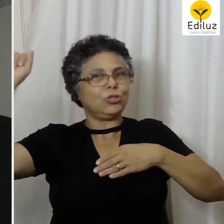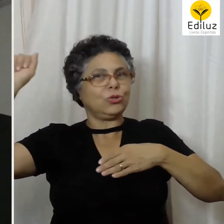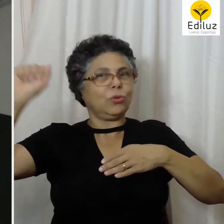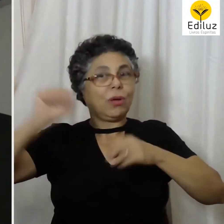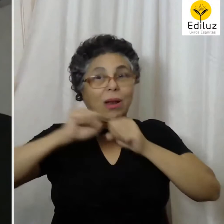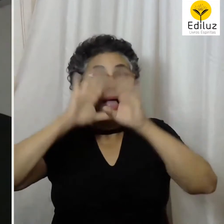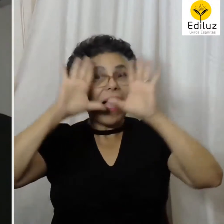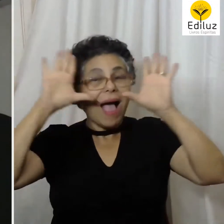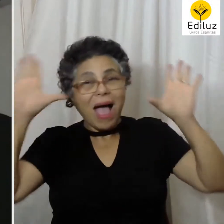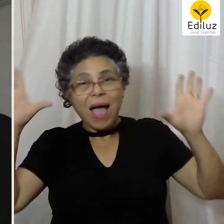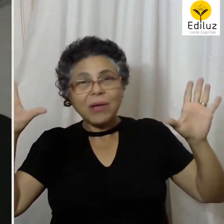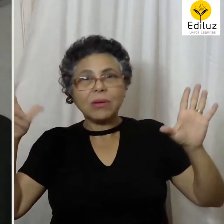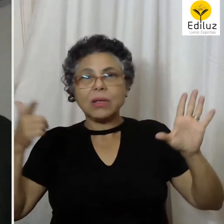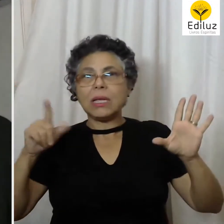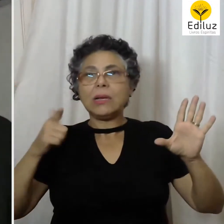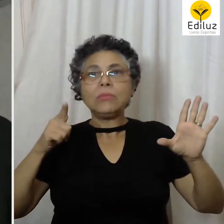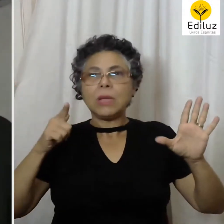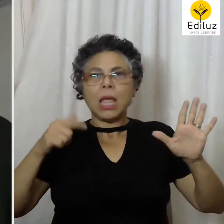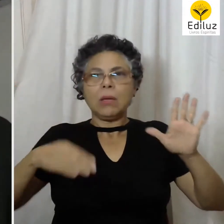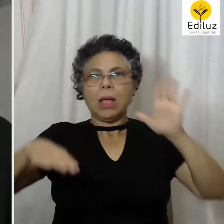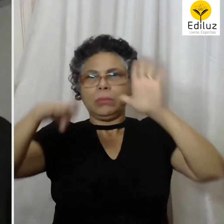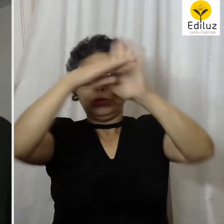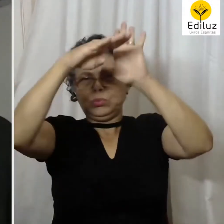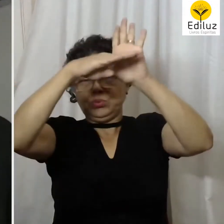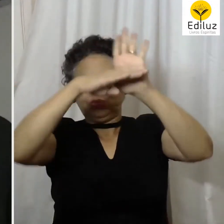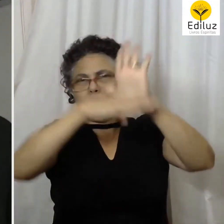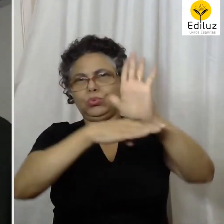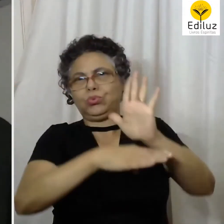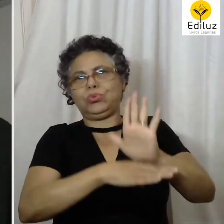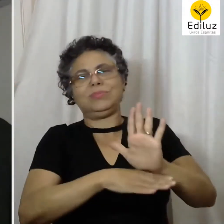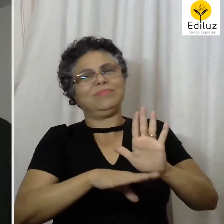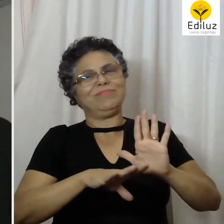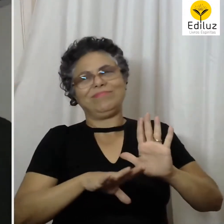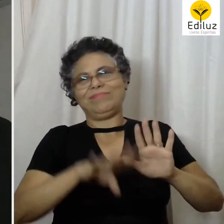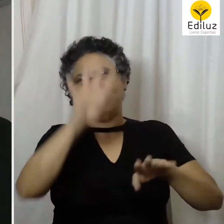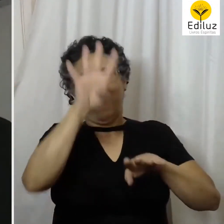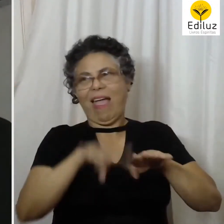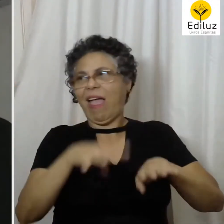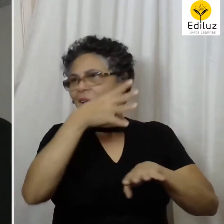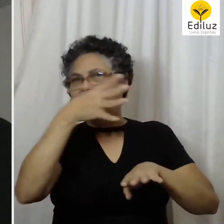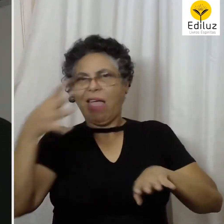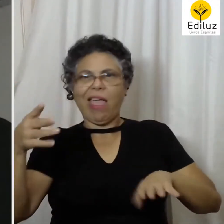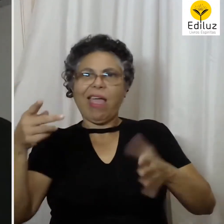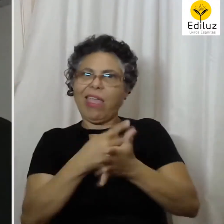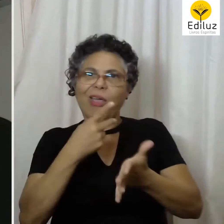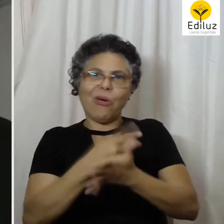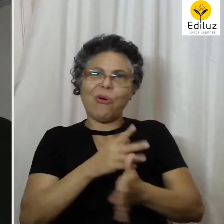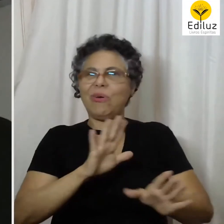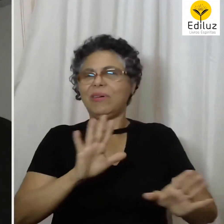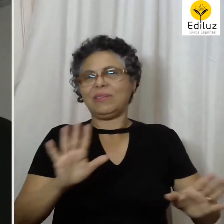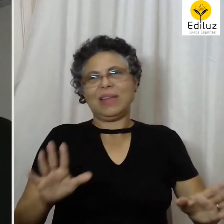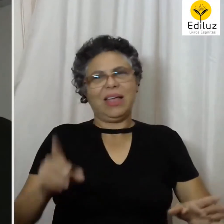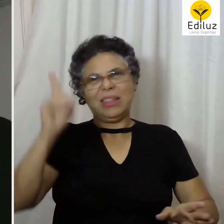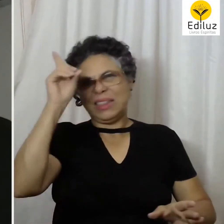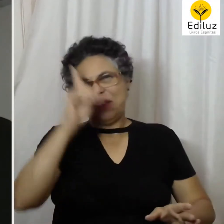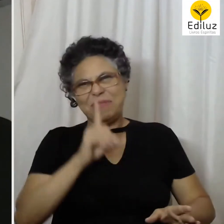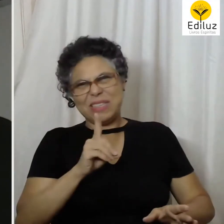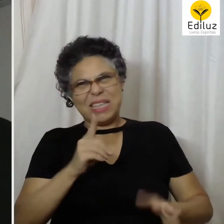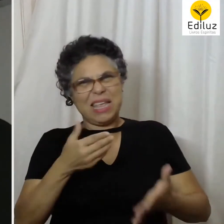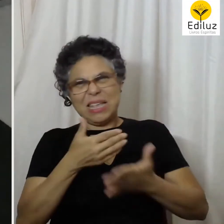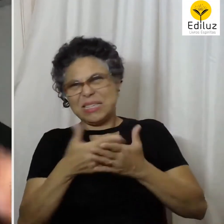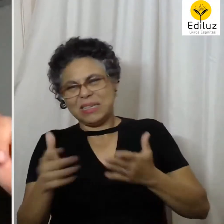que não existe uma tabela, né? Erro genético tal, deficiência